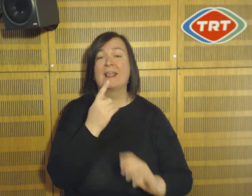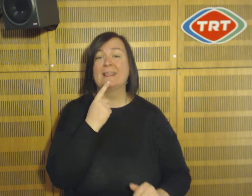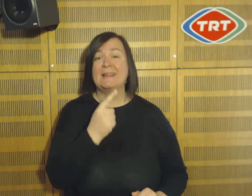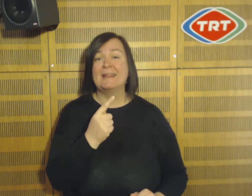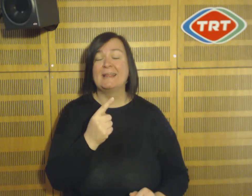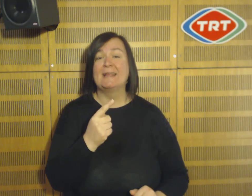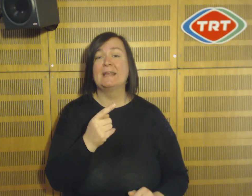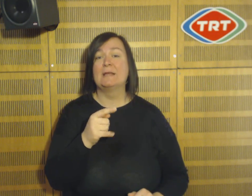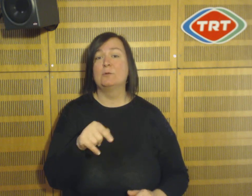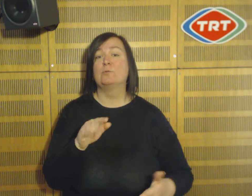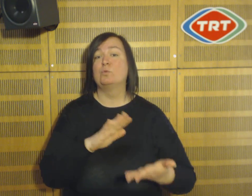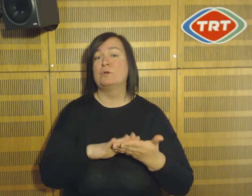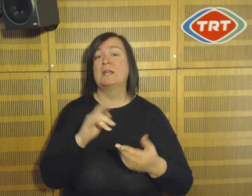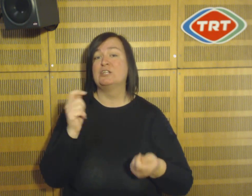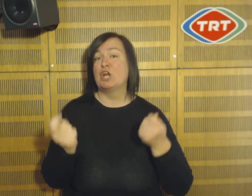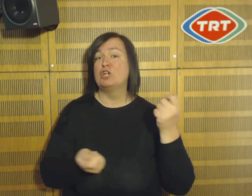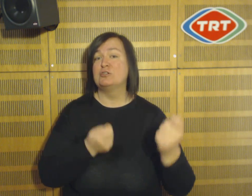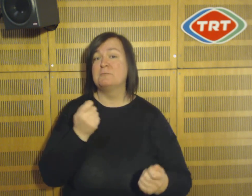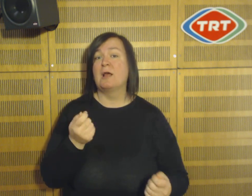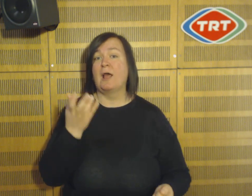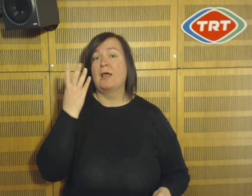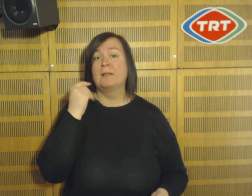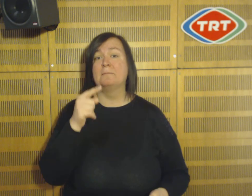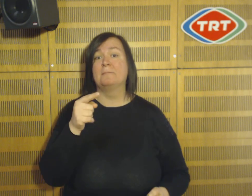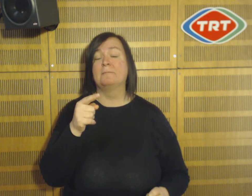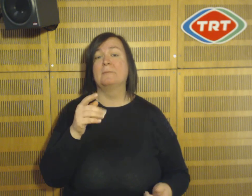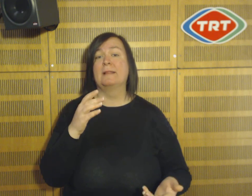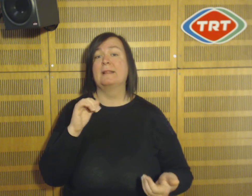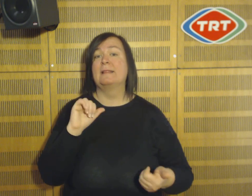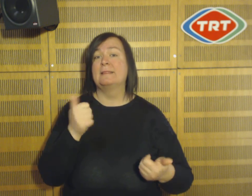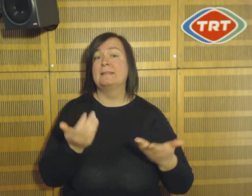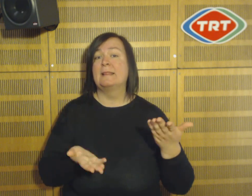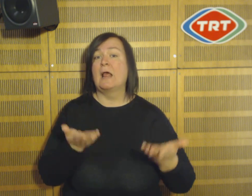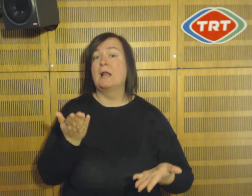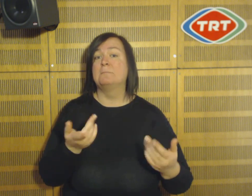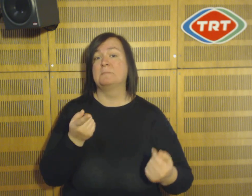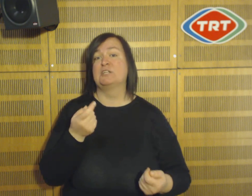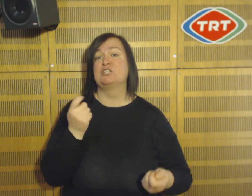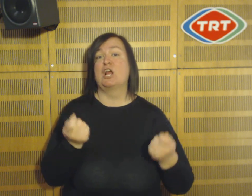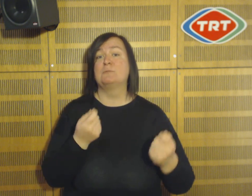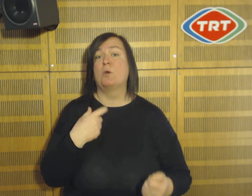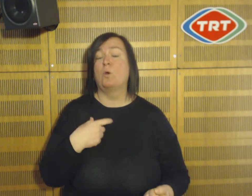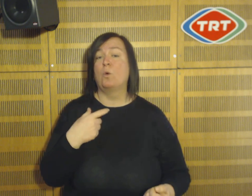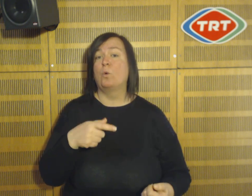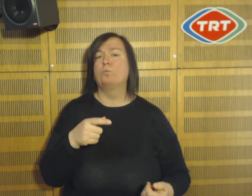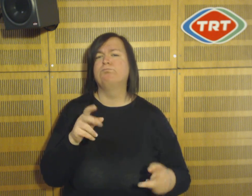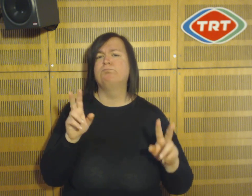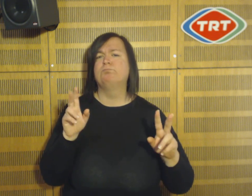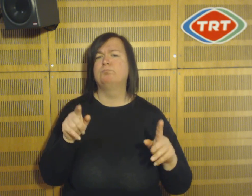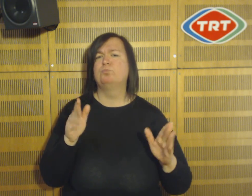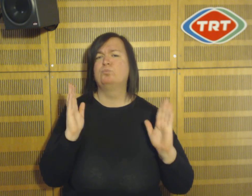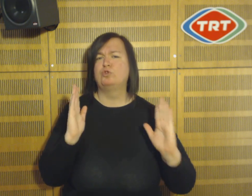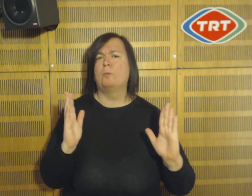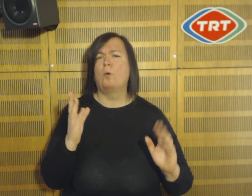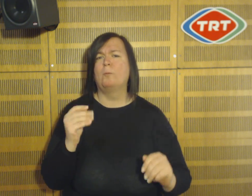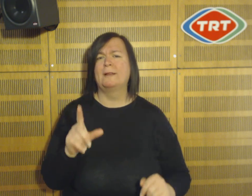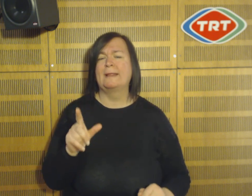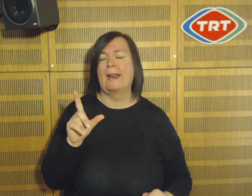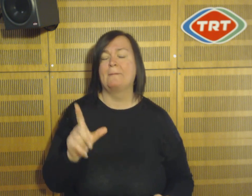dil üzerine yapılacak çalışmaların aslında Bir derlem tabanlı bir çalışma üzerinde konumlanması gerekmekte